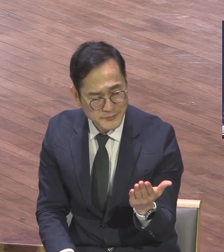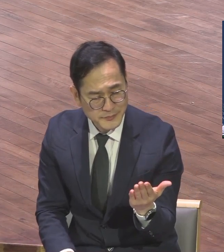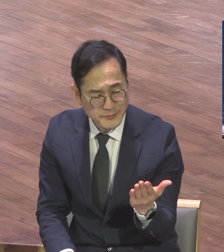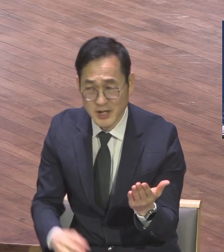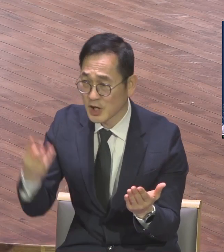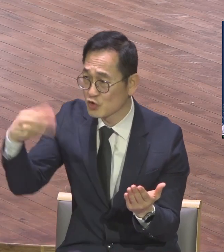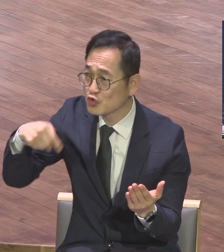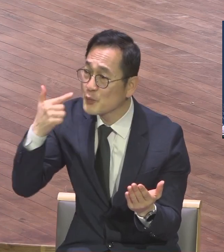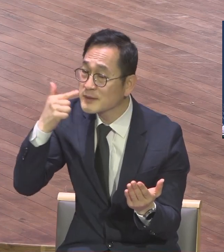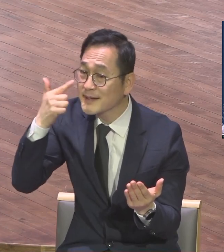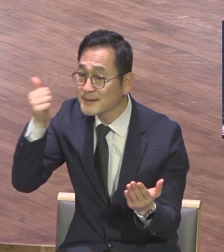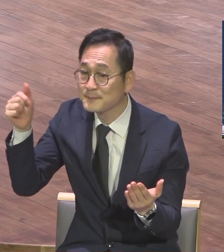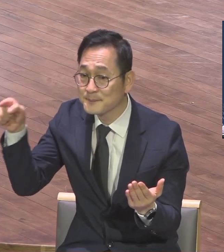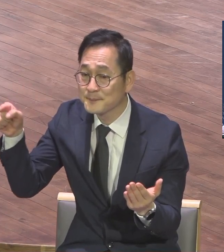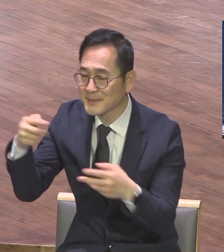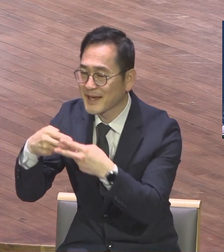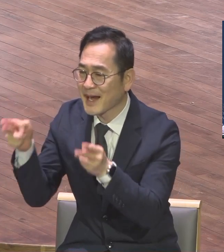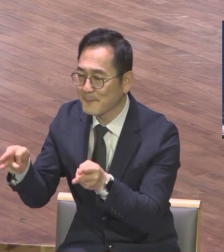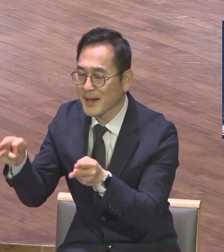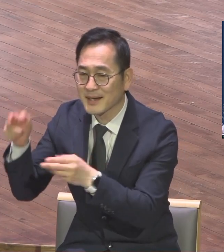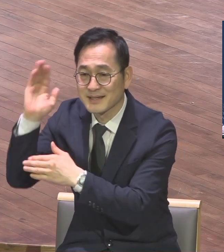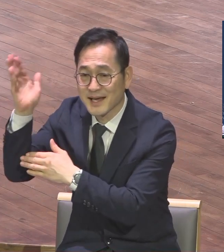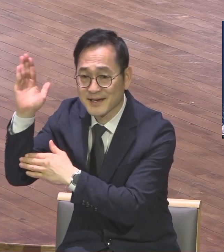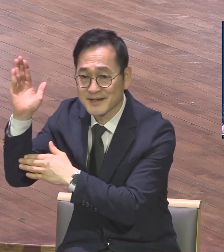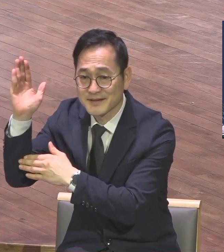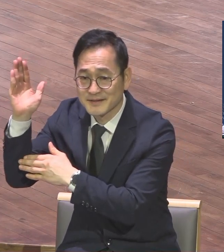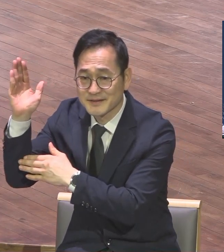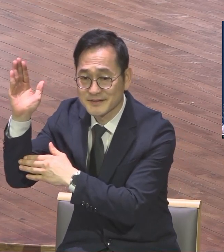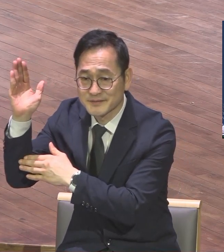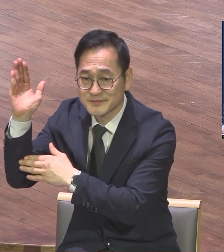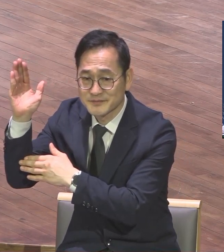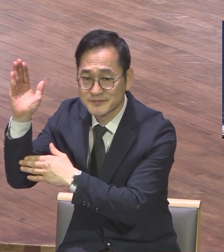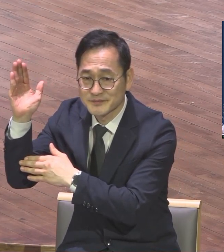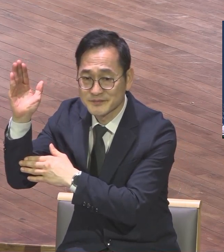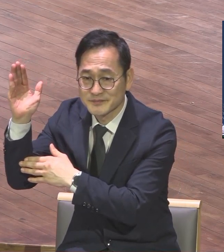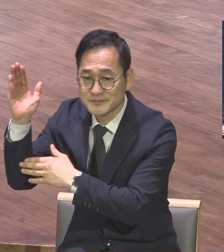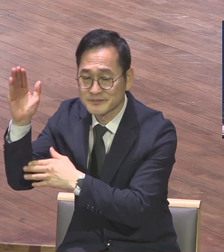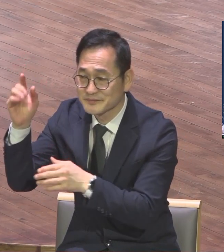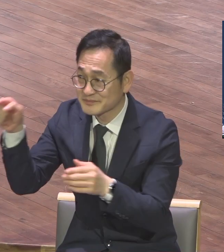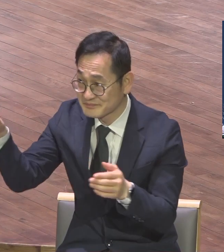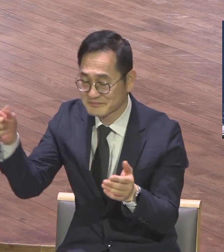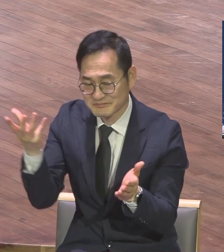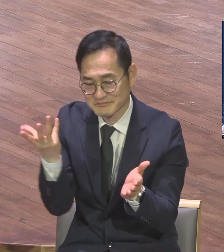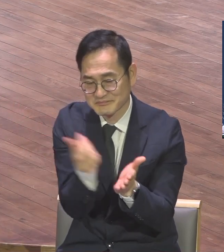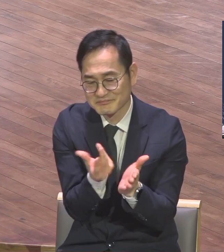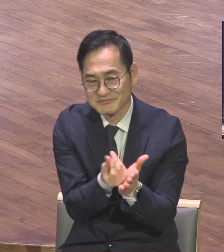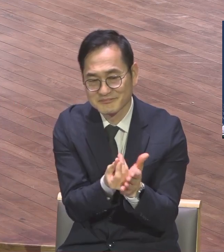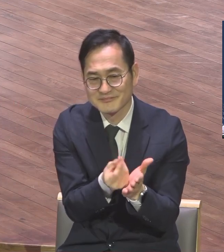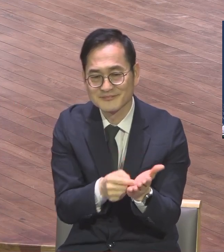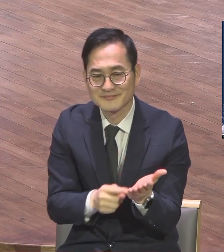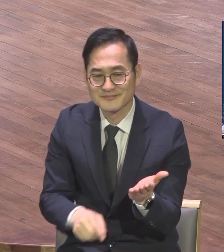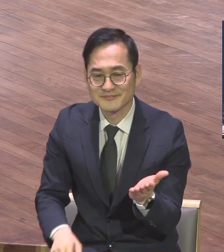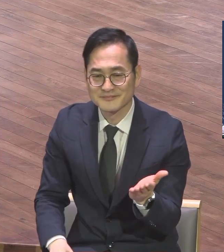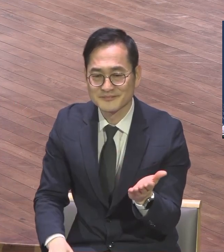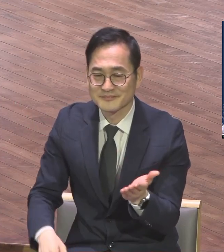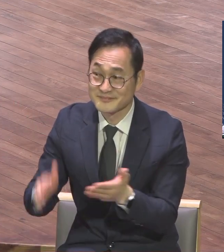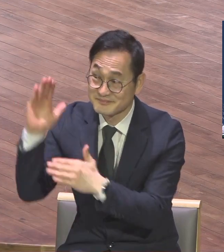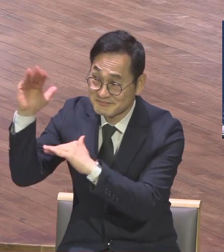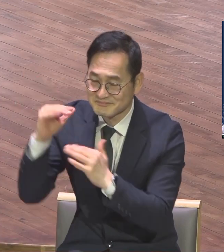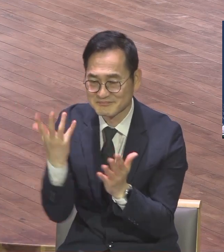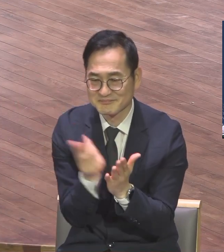유광수 목사님의 다락방 메시지가 서럿이 그 안에 담겨 있으면서도